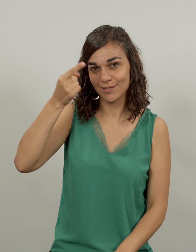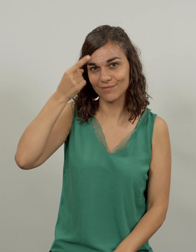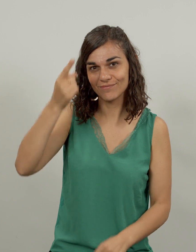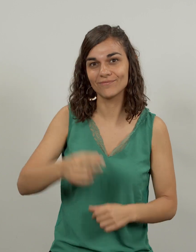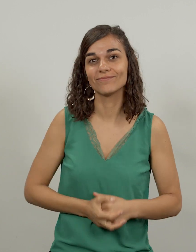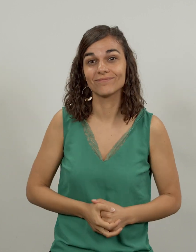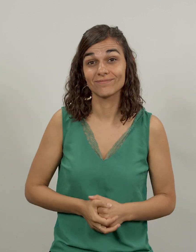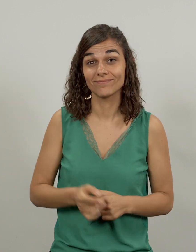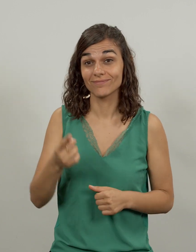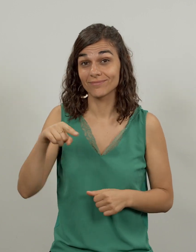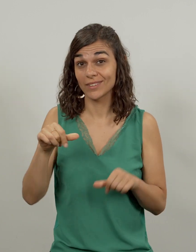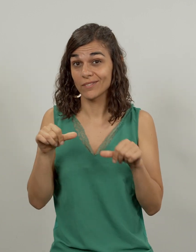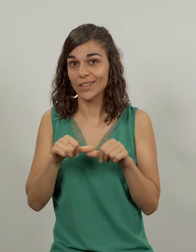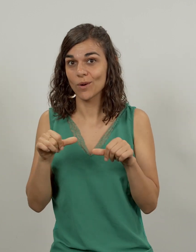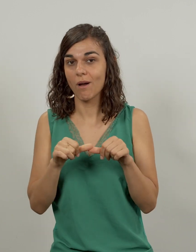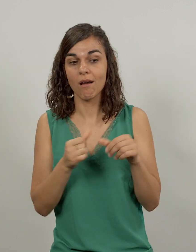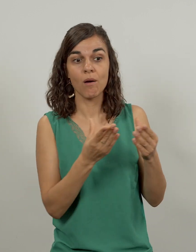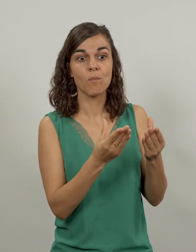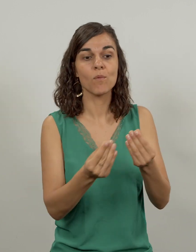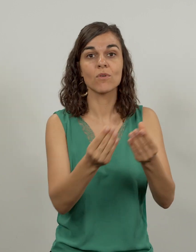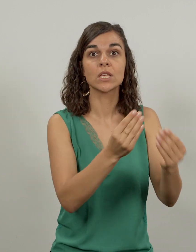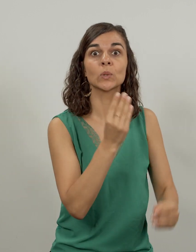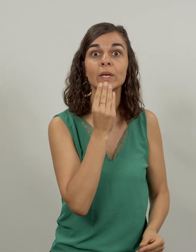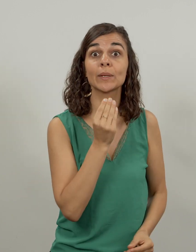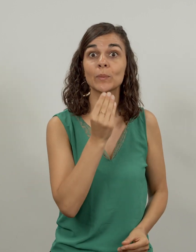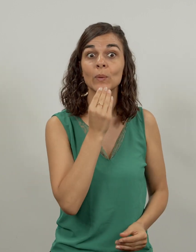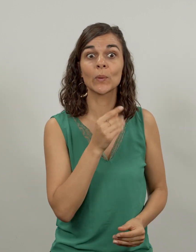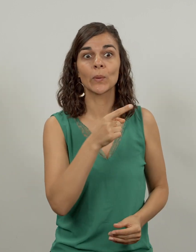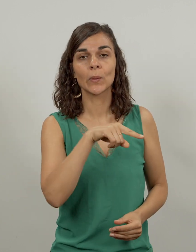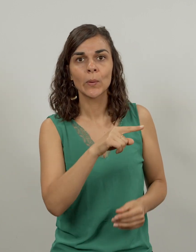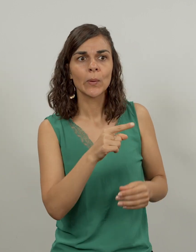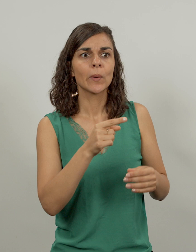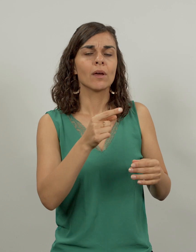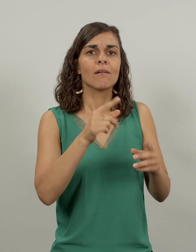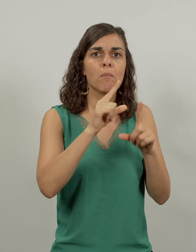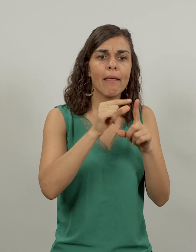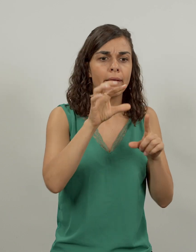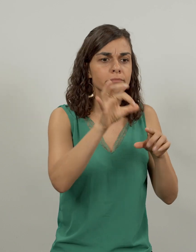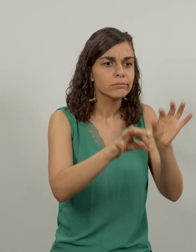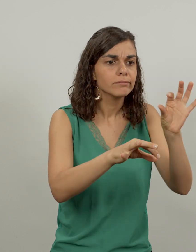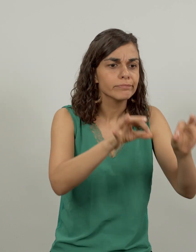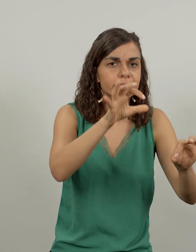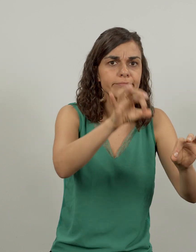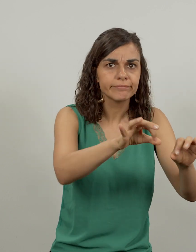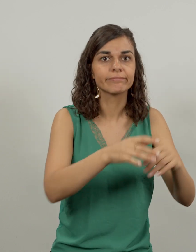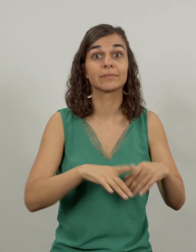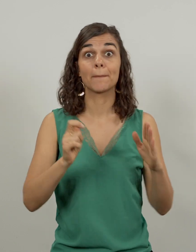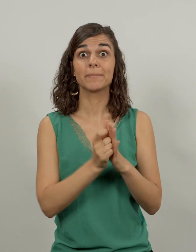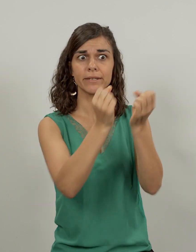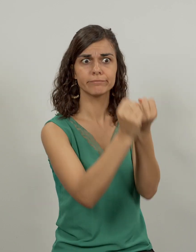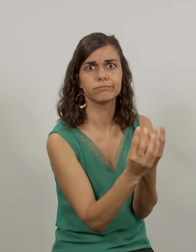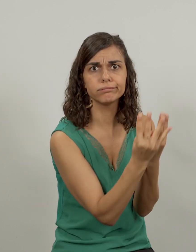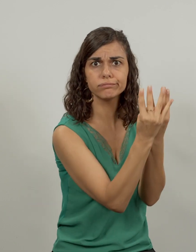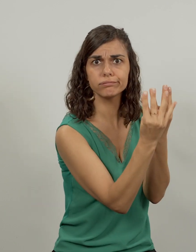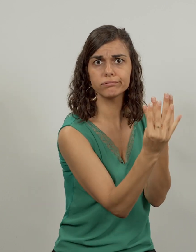aussi très intelligents. Ils attendent que Israël ait planté leurs semences